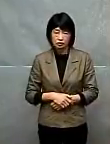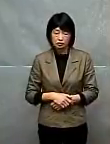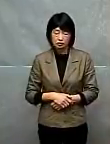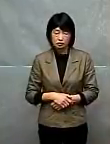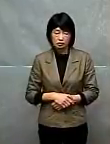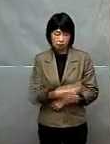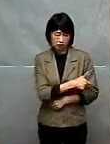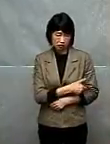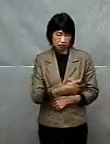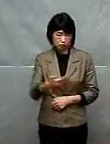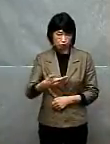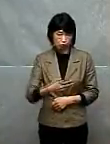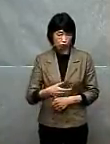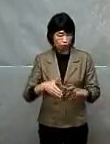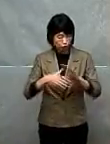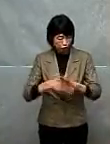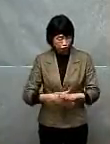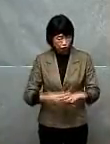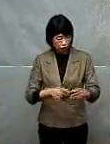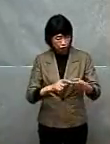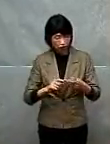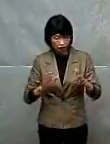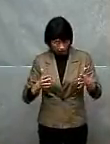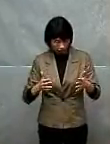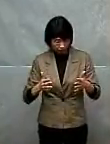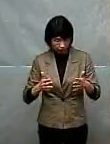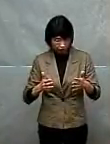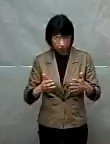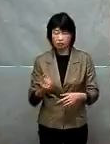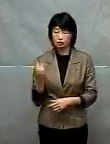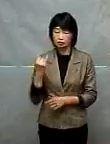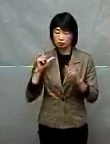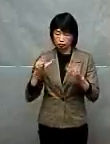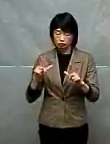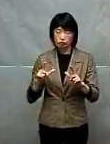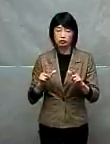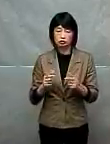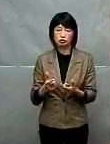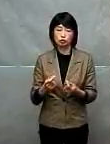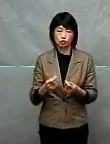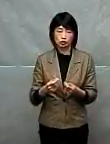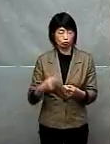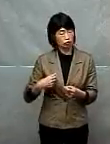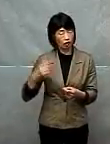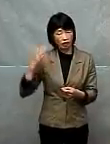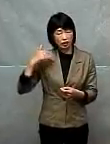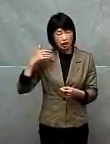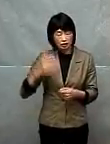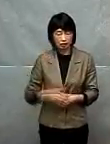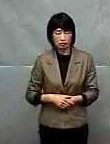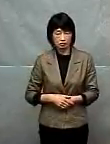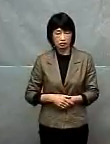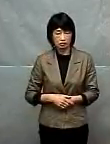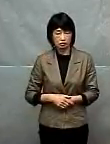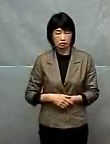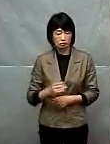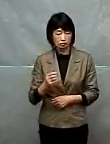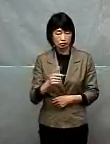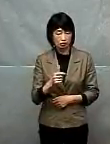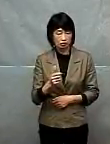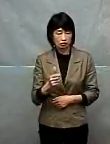文書では来なかったと。 それはちょっと私も聞いていないので。 どういった方法で連絡があったんですか。